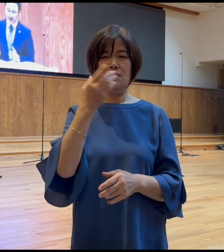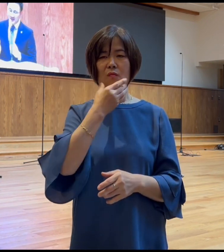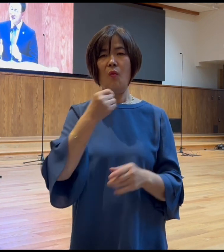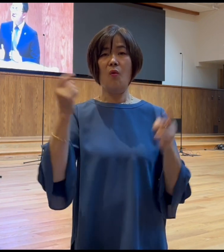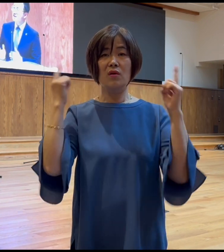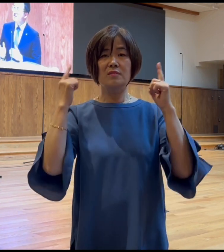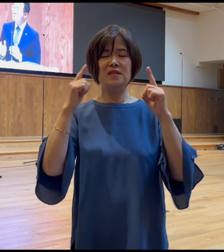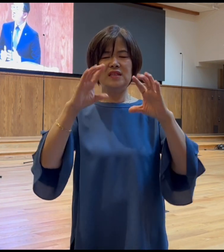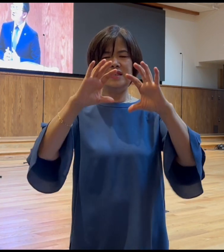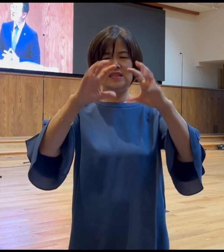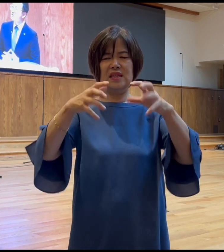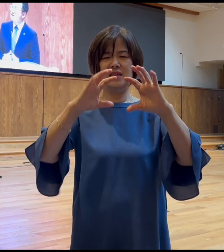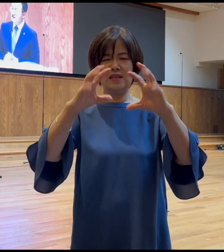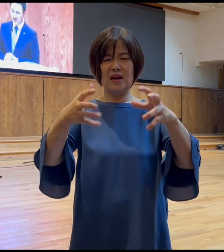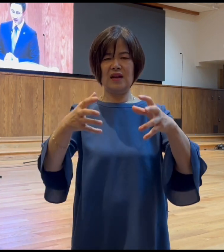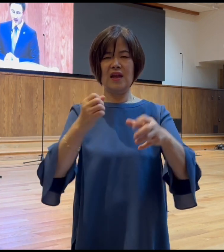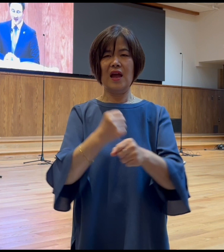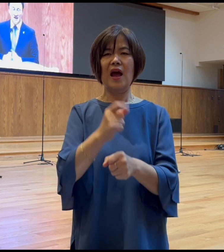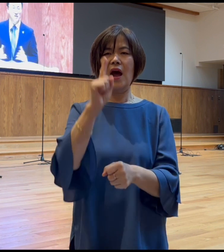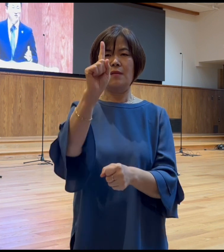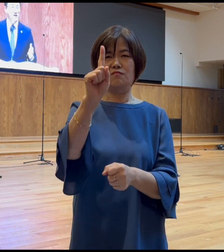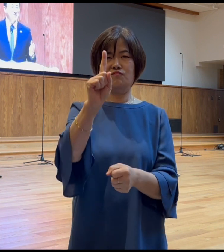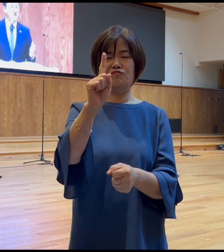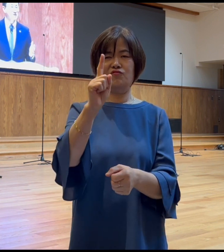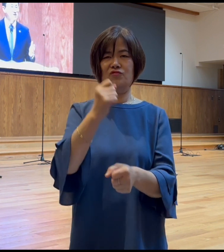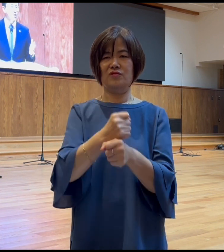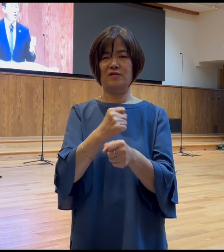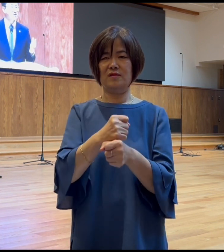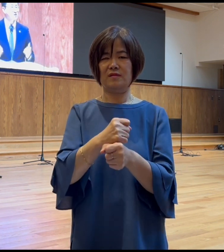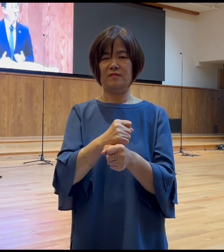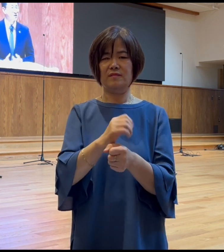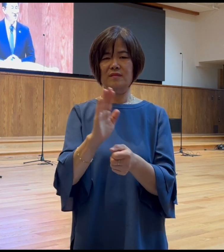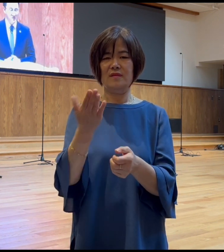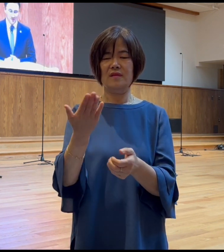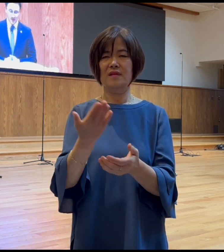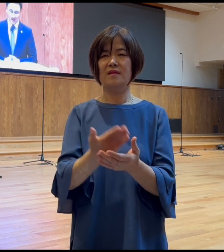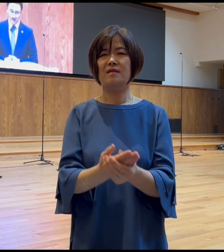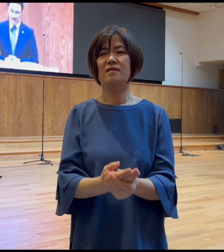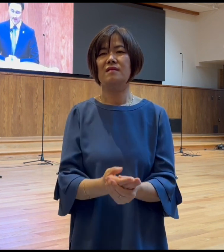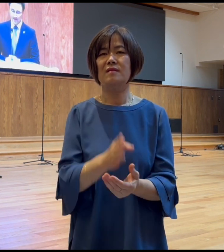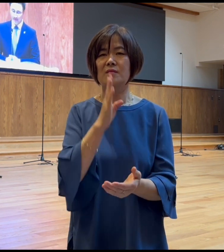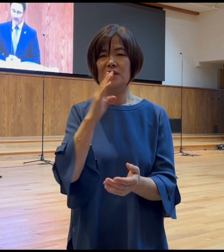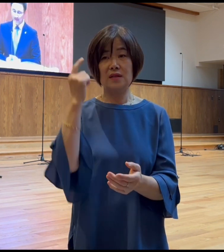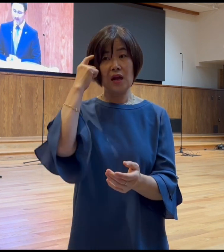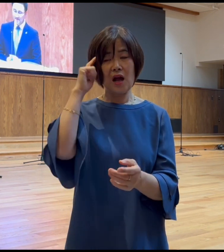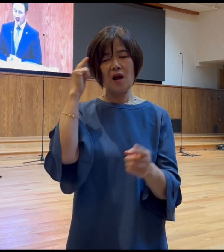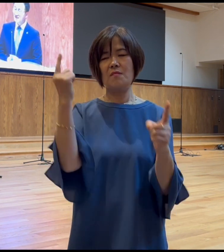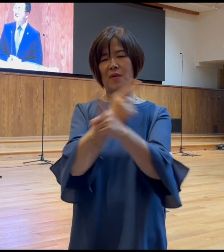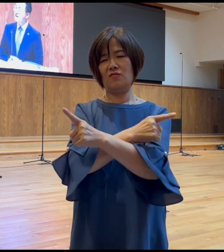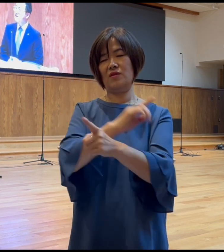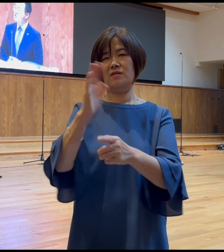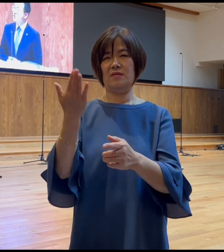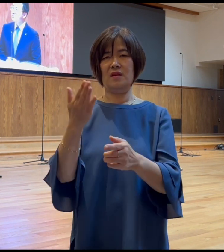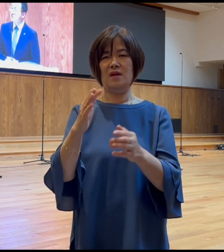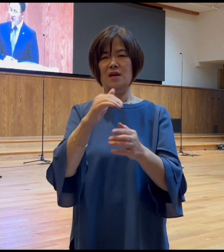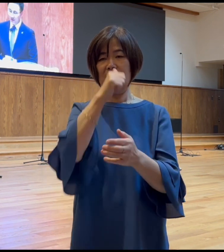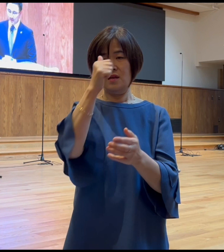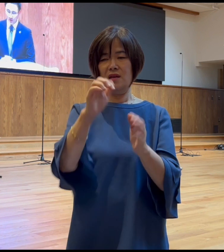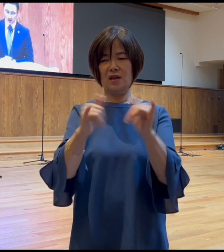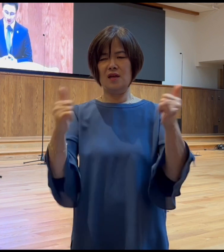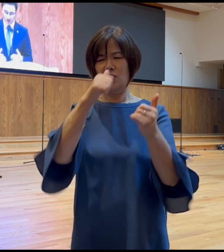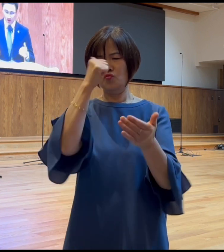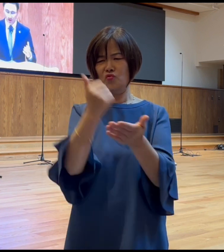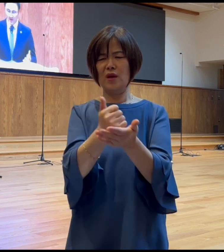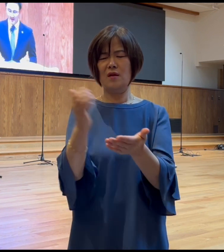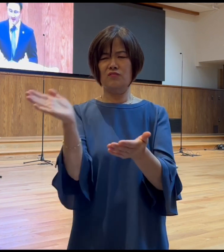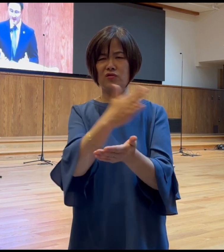복음은 이 세상의 산뿐이라고 생각했던 사람들의 인식을 완전히 변화시켰습니다. 인간의 죄로부터